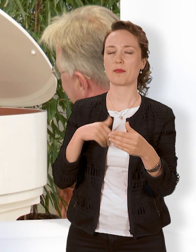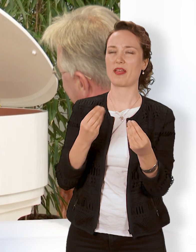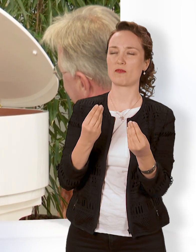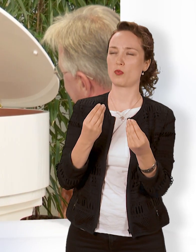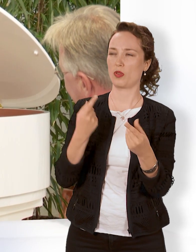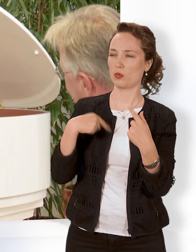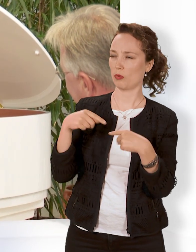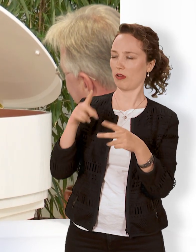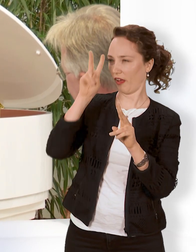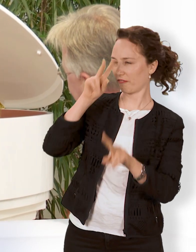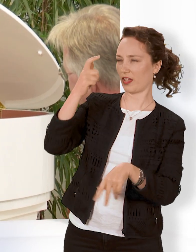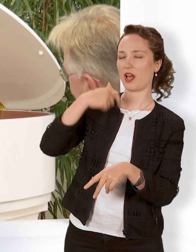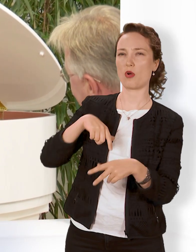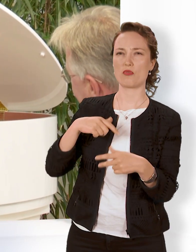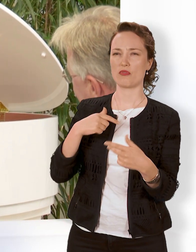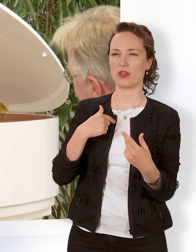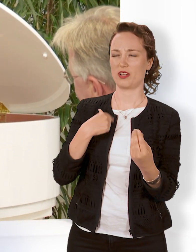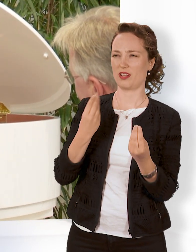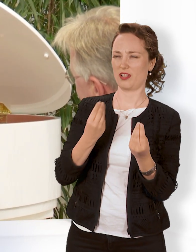gerne Kindern, auch Erwachsenen,